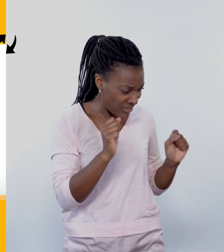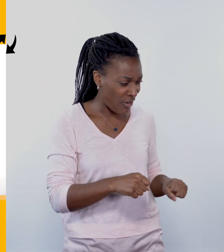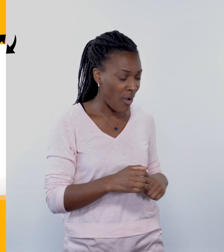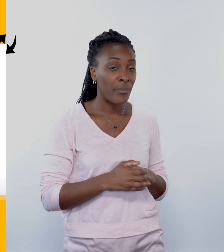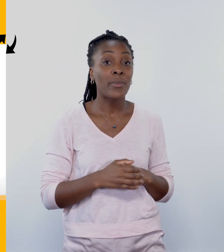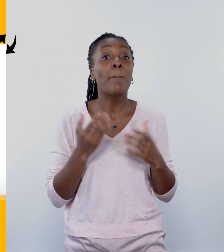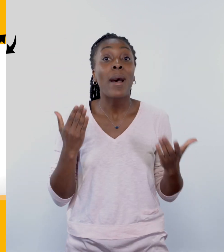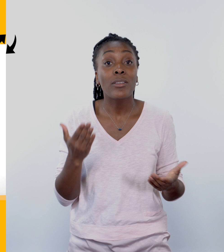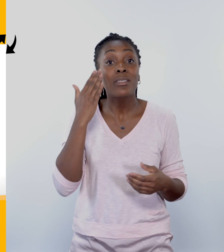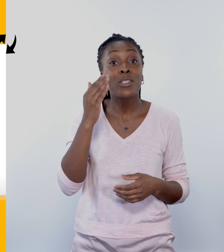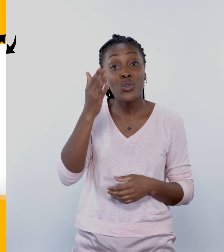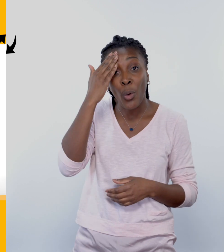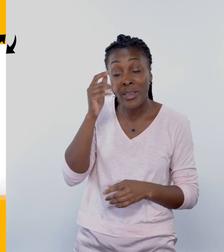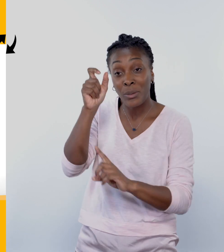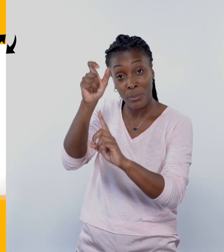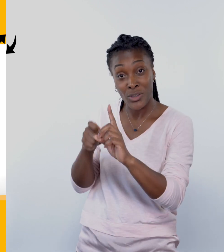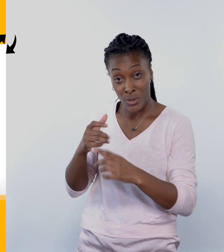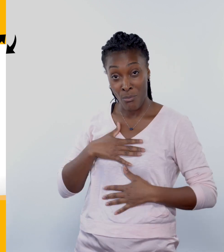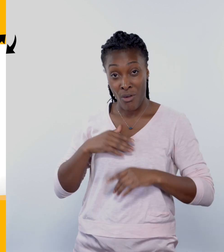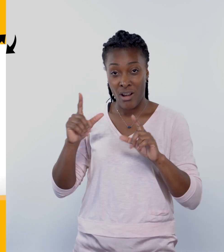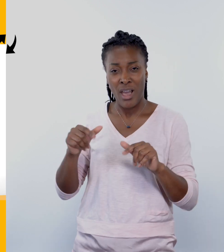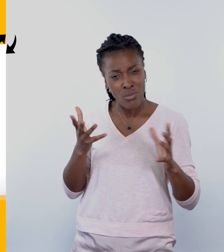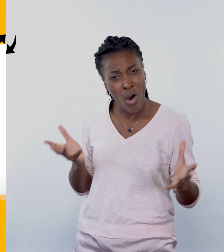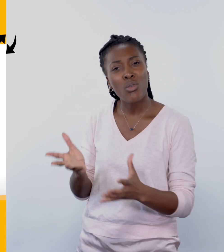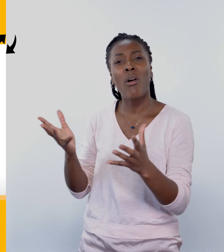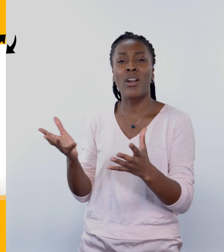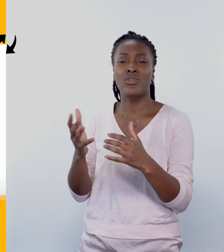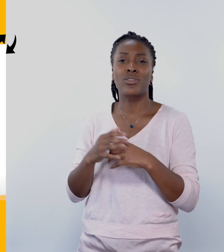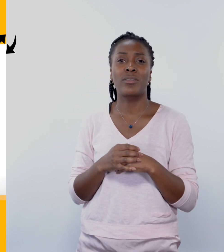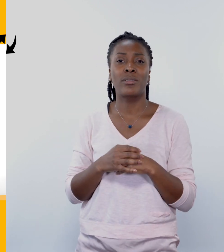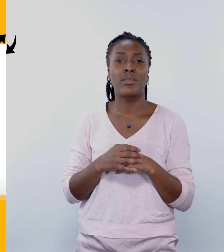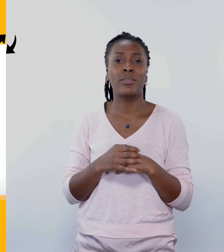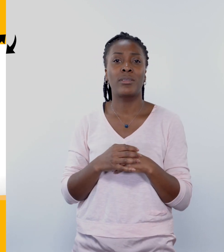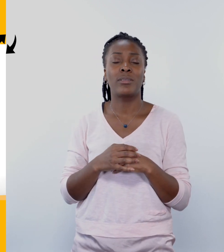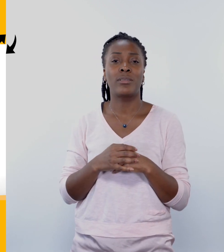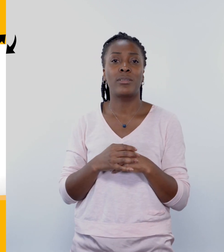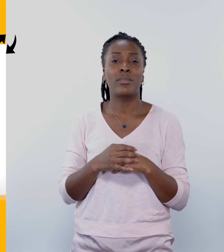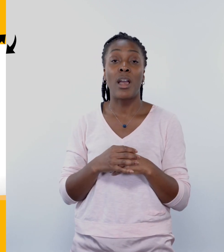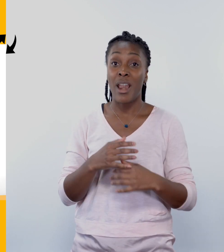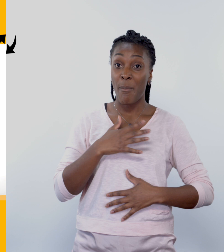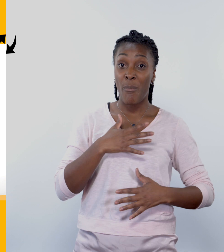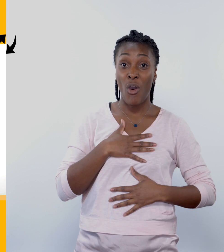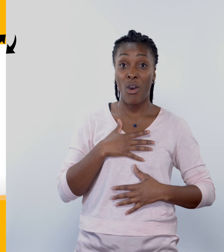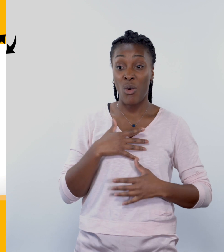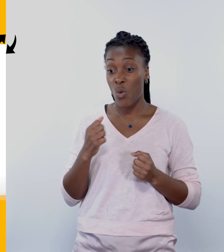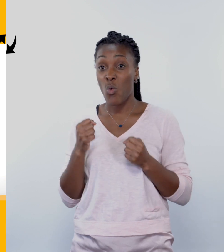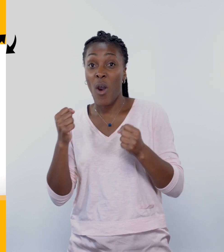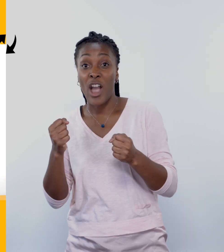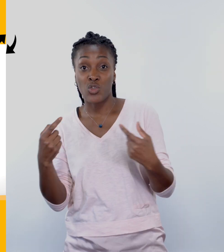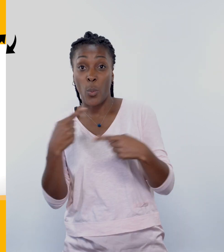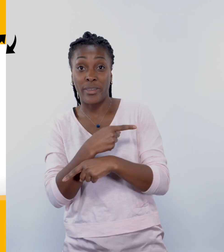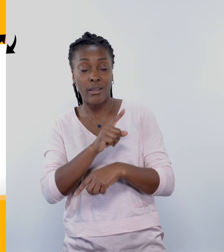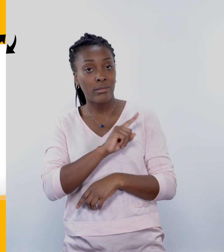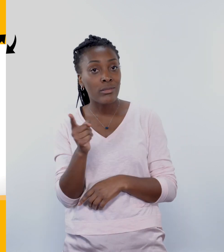courage ». Maintenant, toi, tu vois quelqu'un qui vit dans la peur. Encourage-le à bien réagir face à ses peurs. Le courage, c'est pas le contraire de la peur. Le courage, c'est